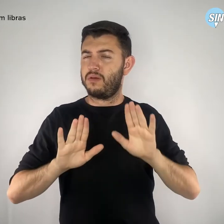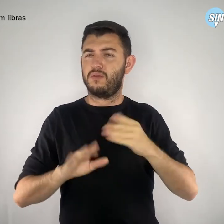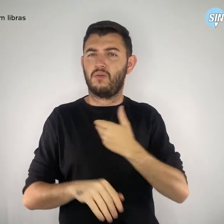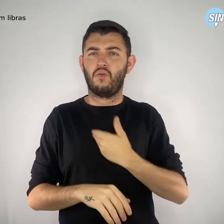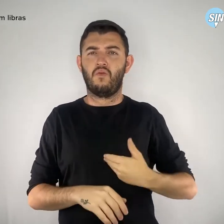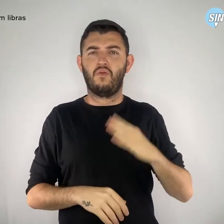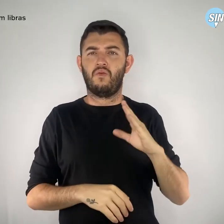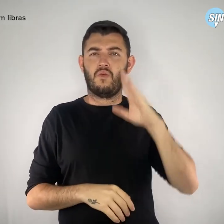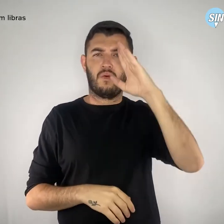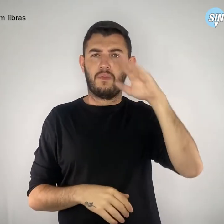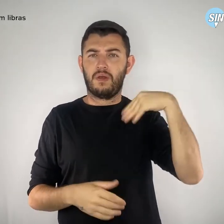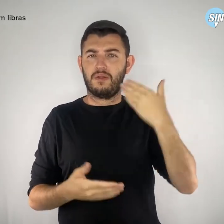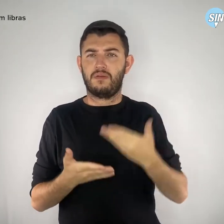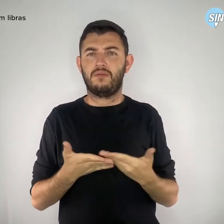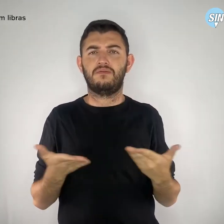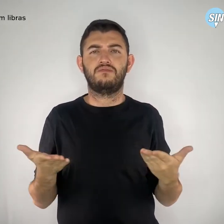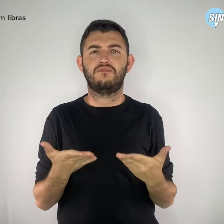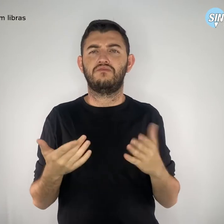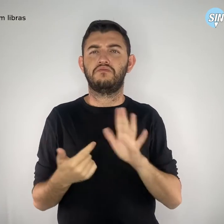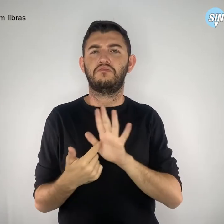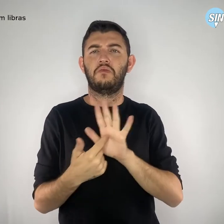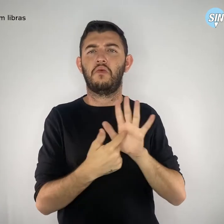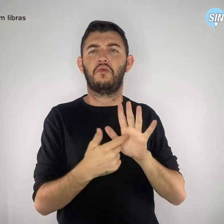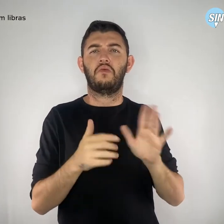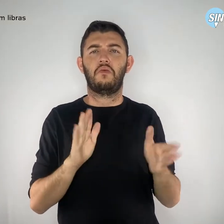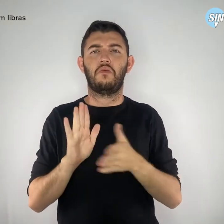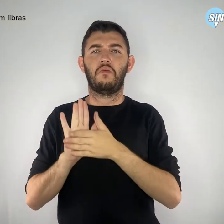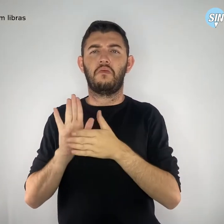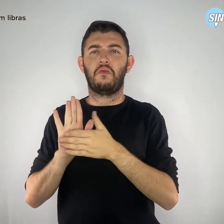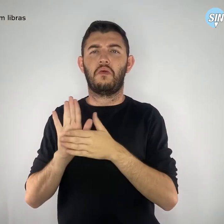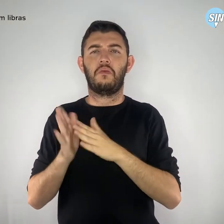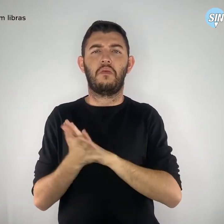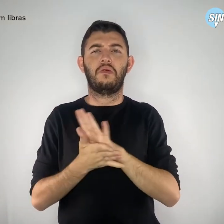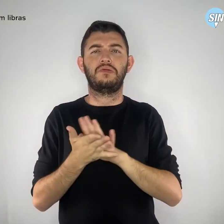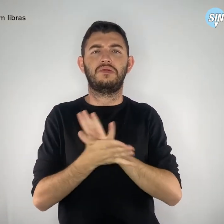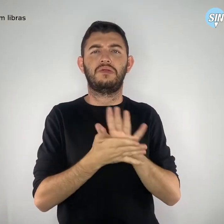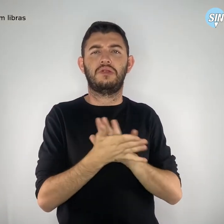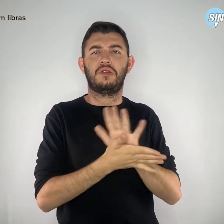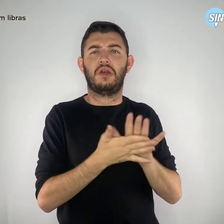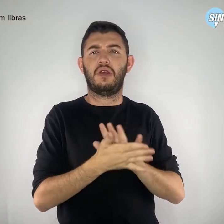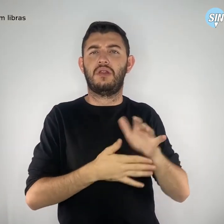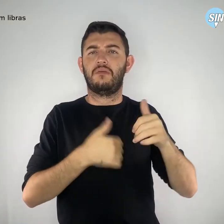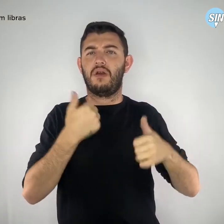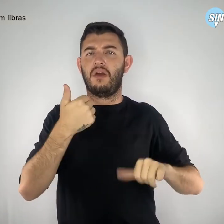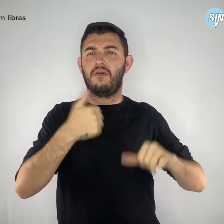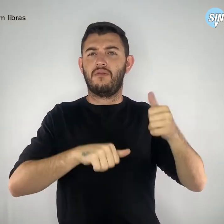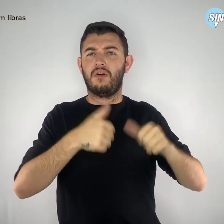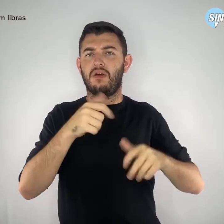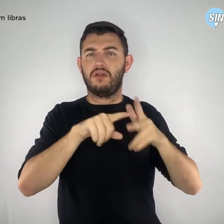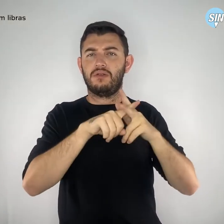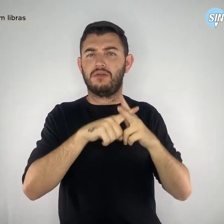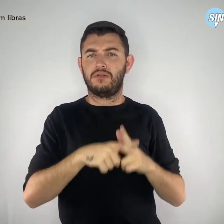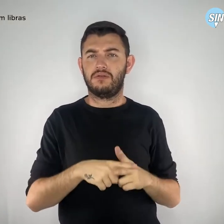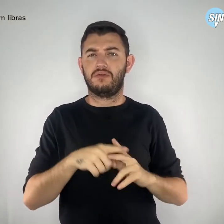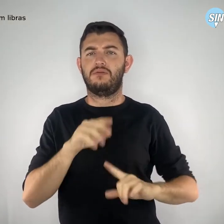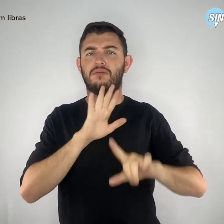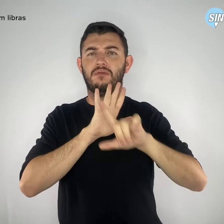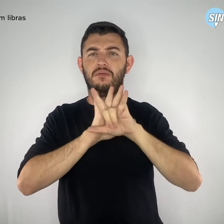apresentou até o momento nenhuma proposta para sua revisão. Mas o que isso significa? A